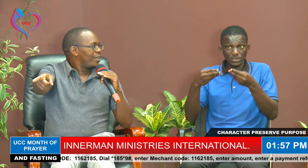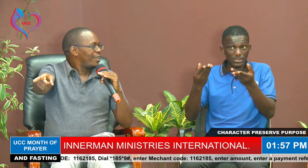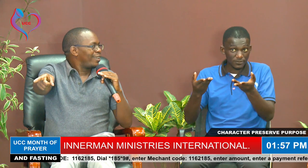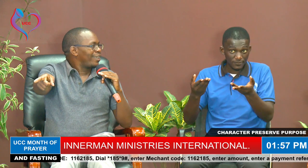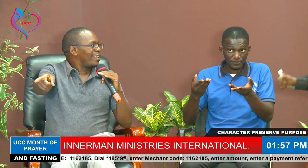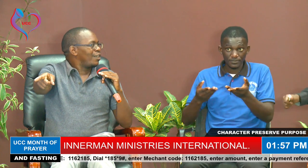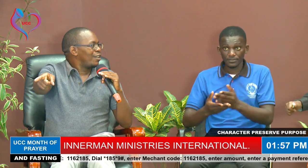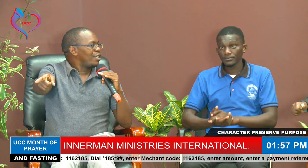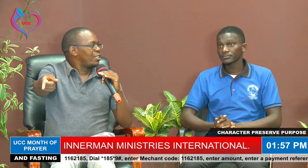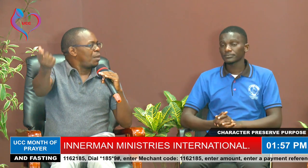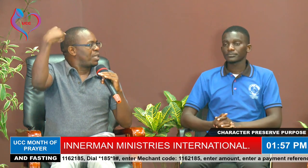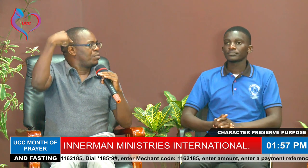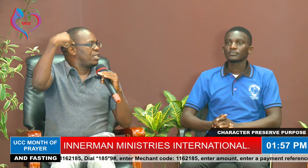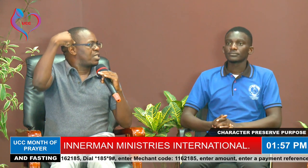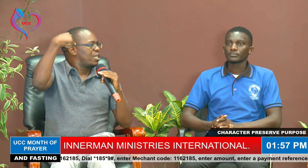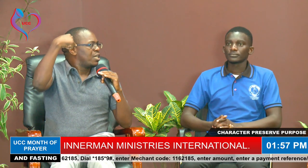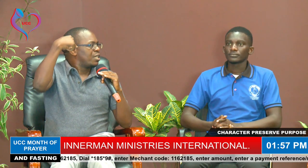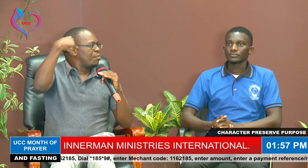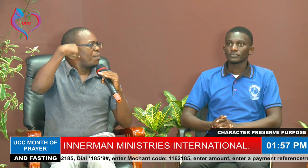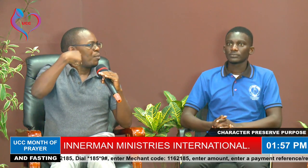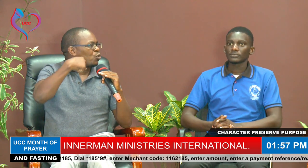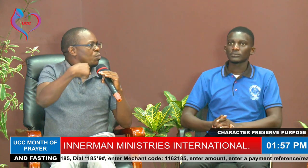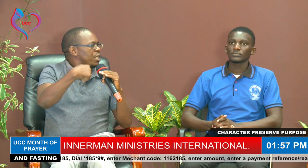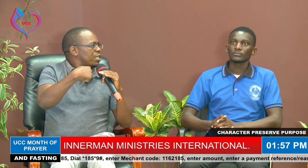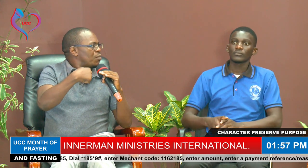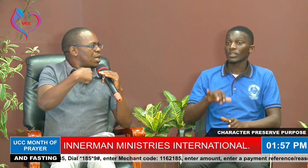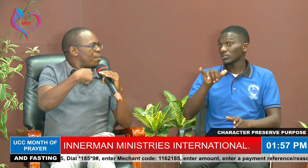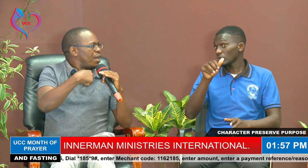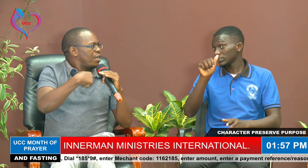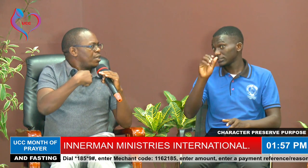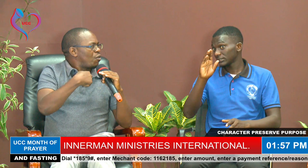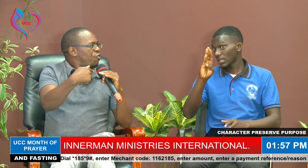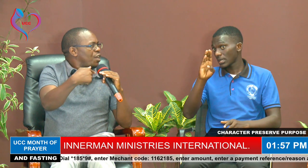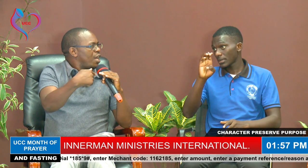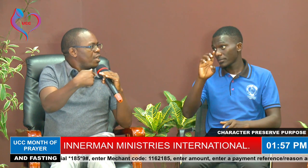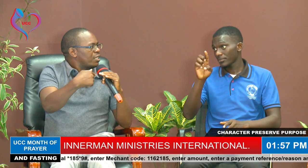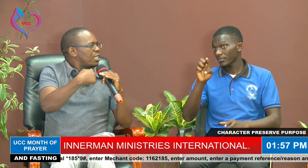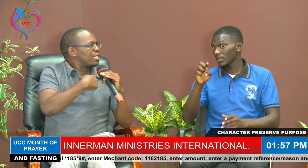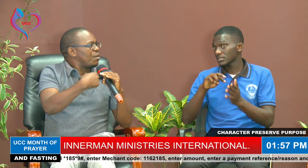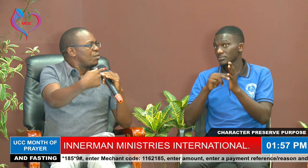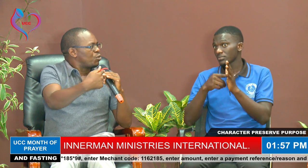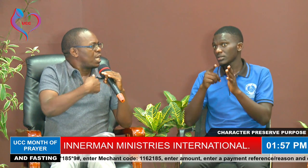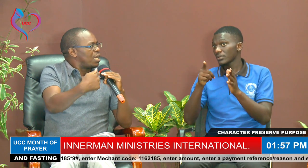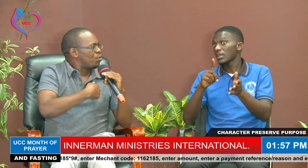neme kuongera yo Ijabez means mama mutumeri nya mugamba nakufuna kitegeza kuzalira